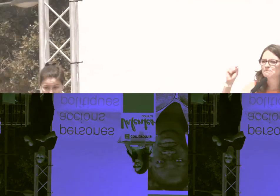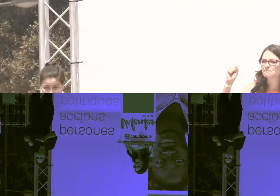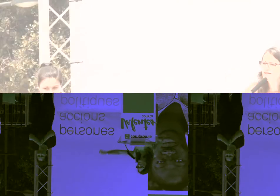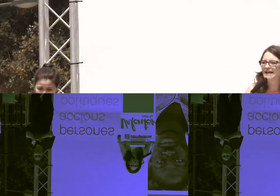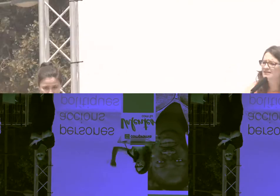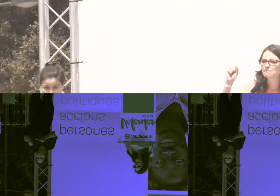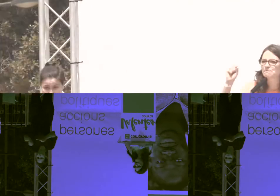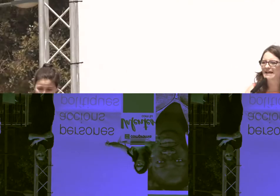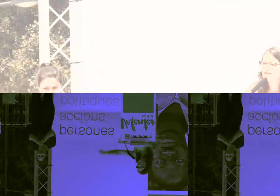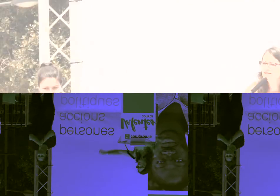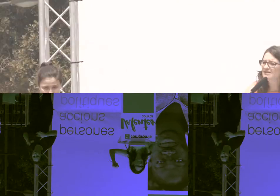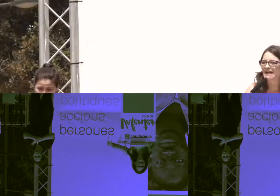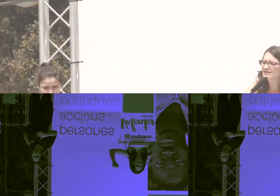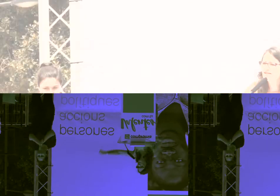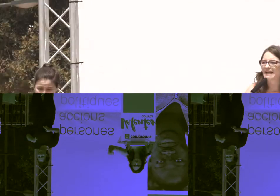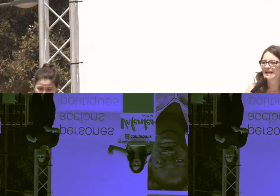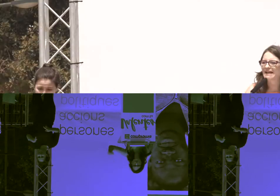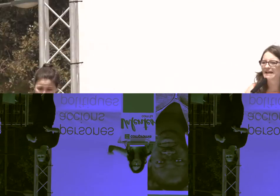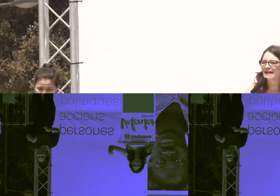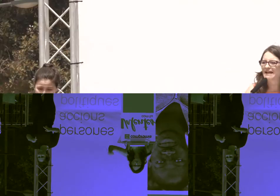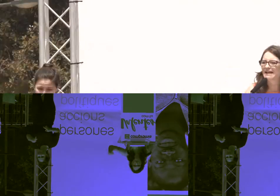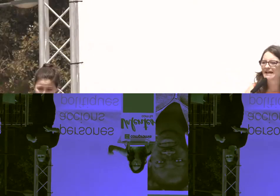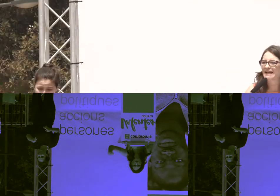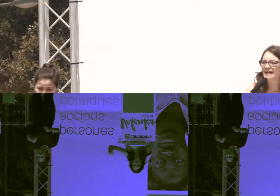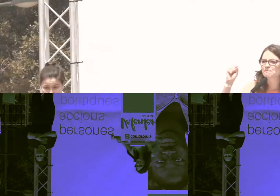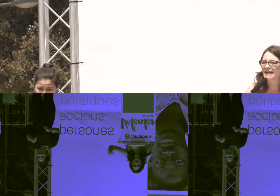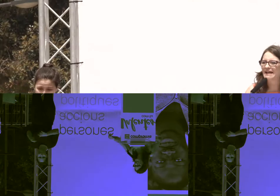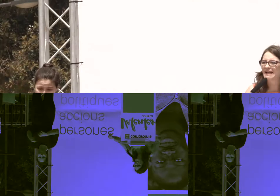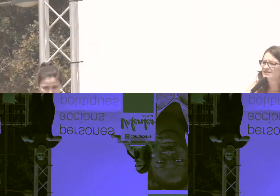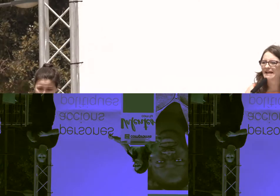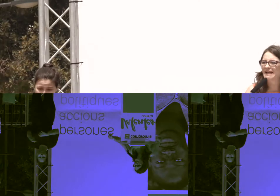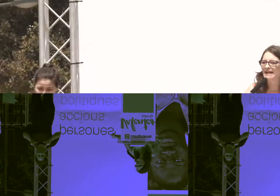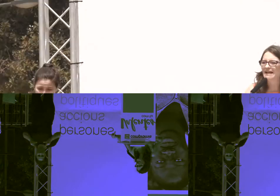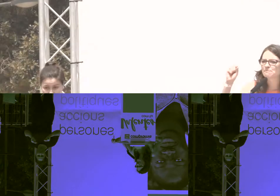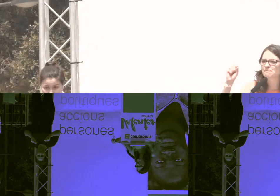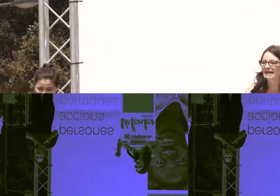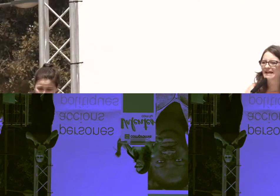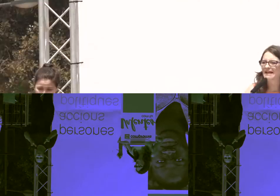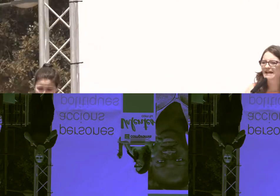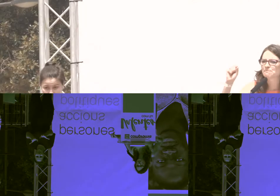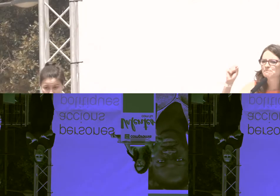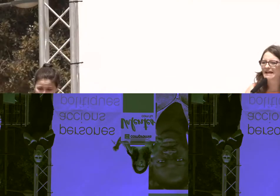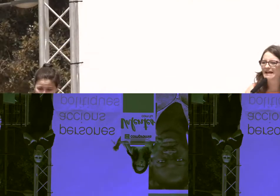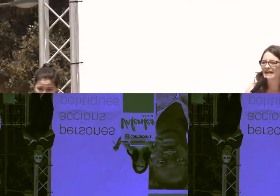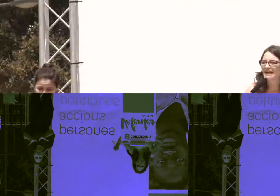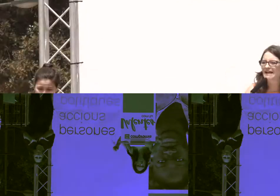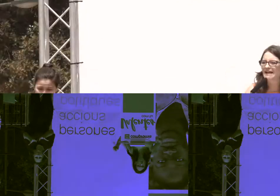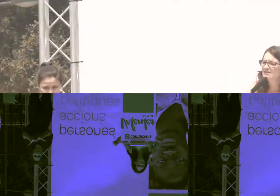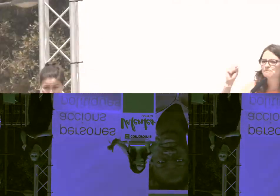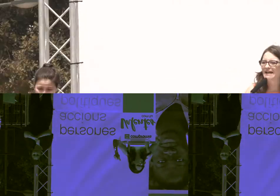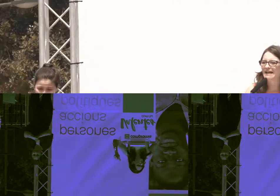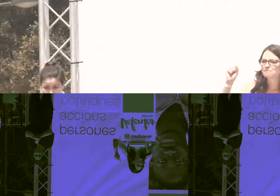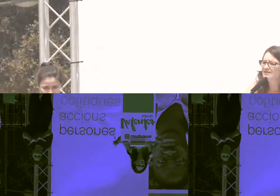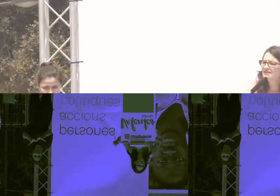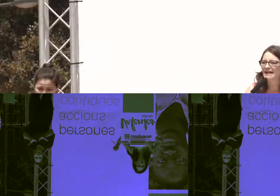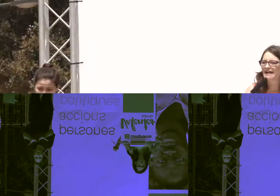tractaments. Però al nostre país això ja no passa. Més d'un milió de persones ja estan beneficiant-se de la compensació del copago farmacèutic.